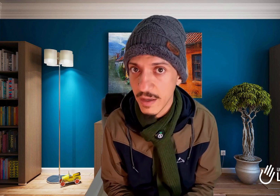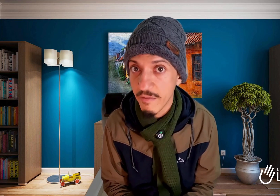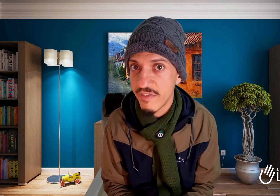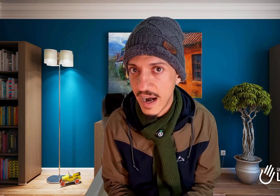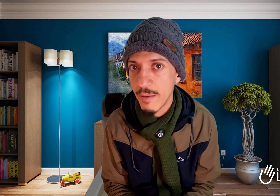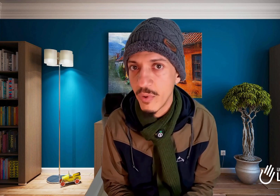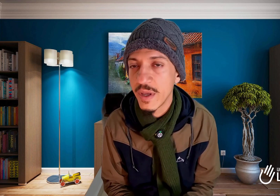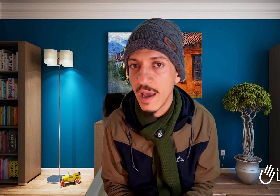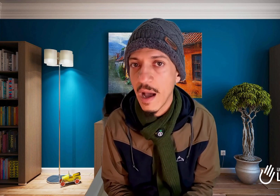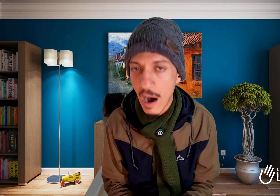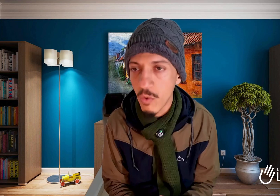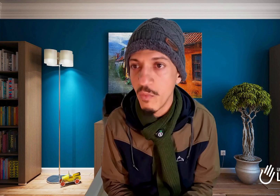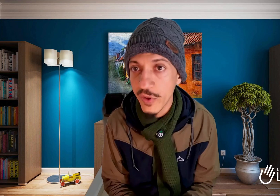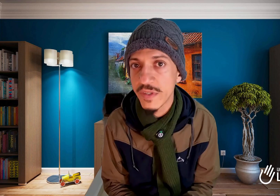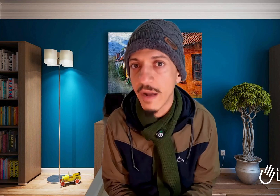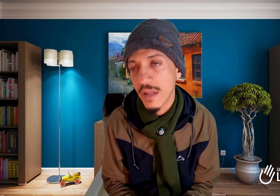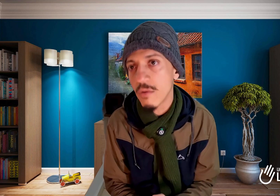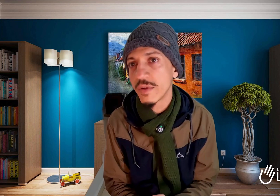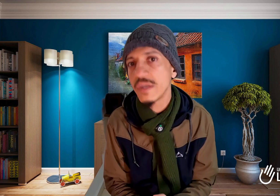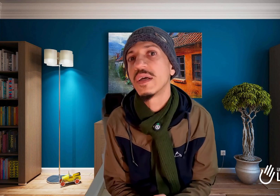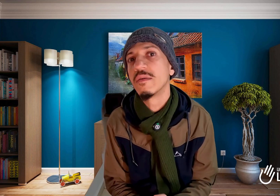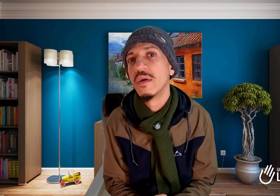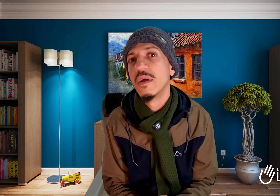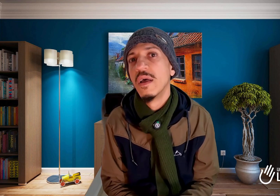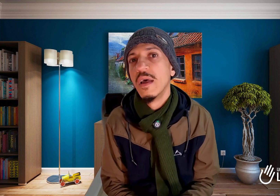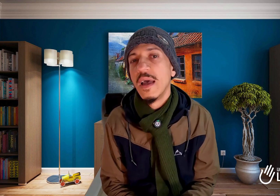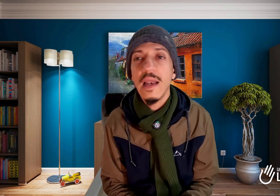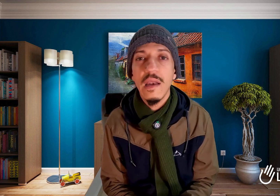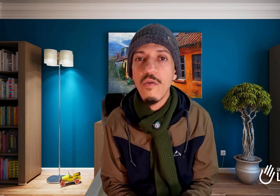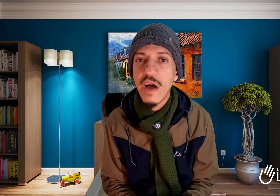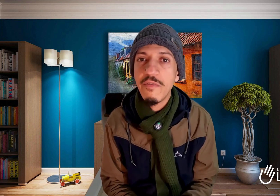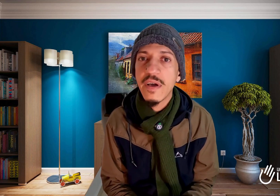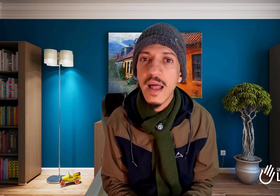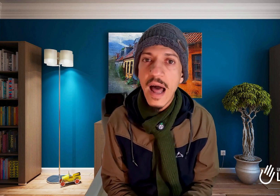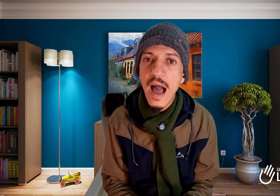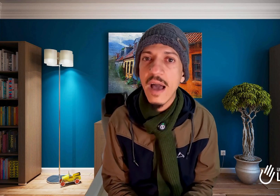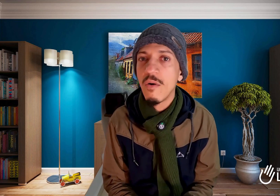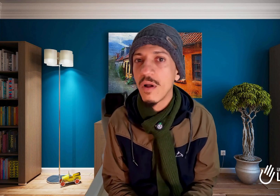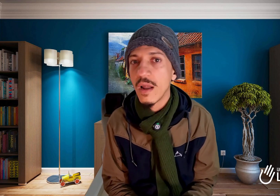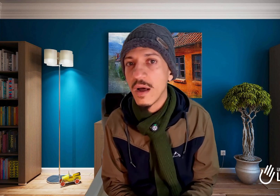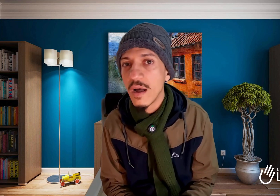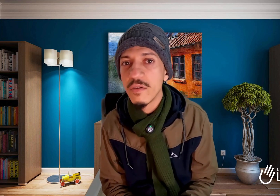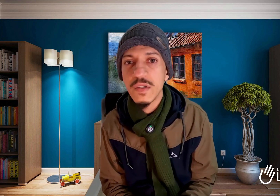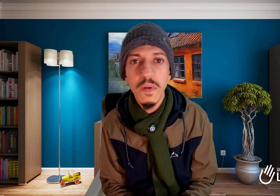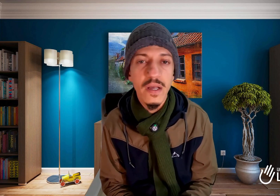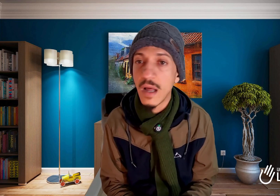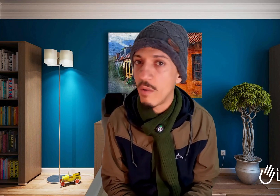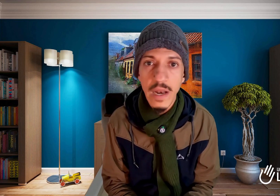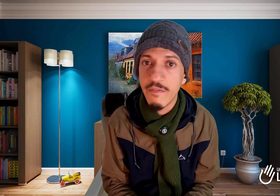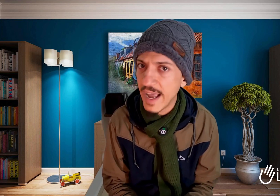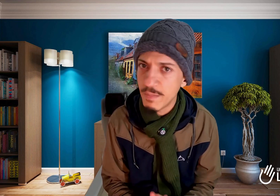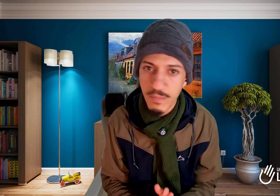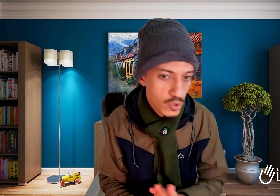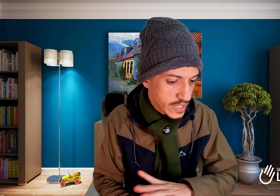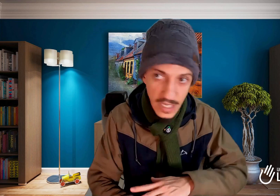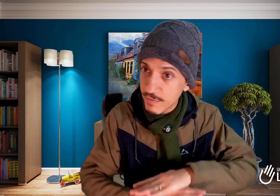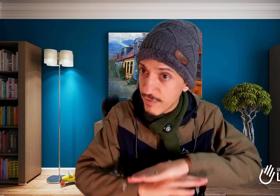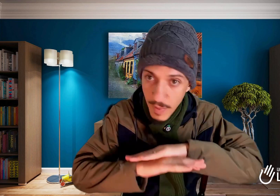vá, porque algo muito sério está acontecendo. Ele não vai ficar lá enrolando, explicando, não, ele vai buscar de